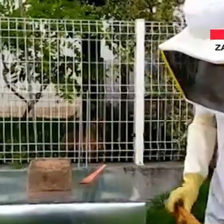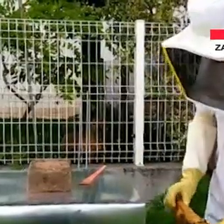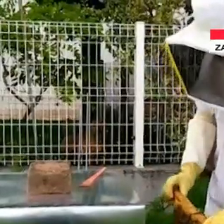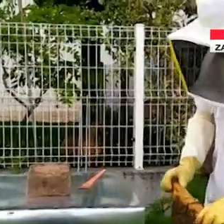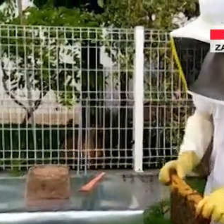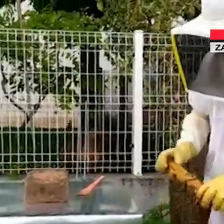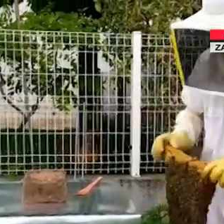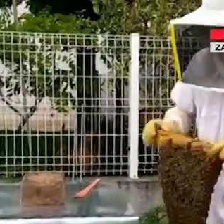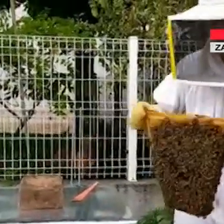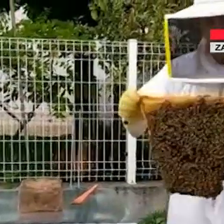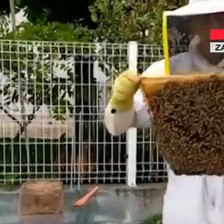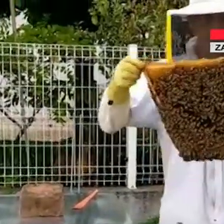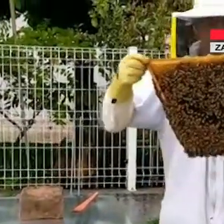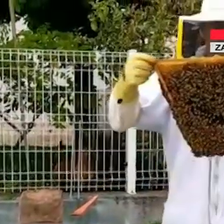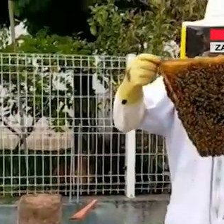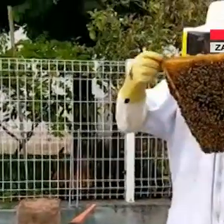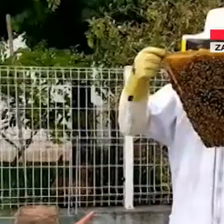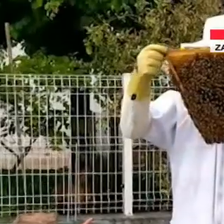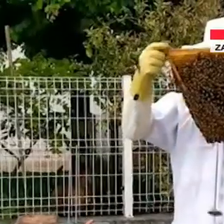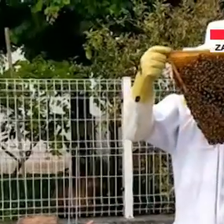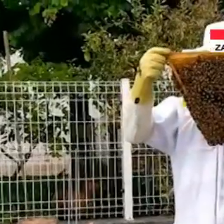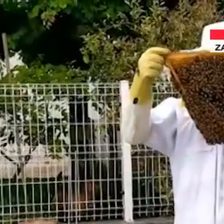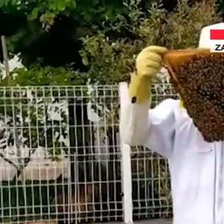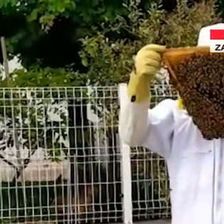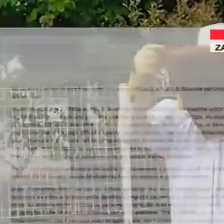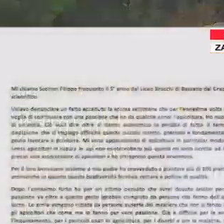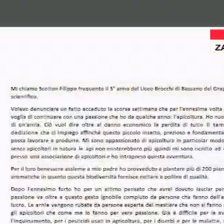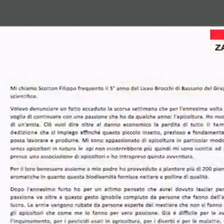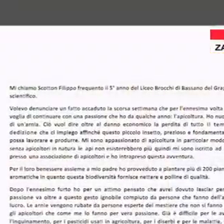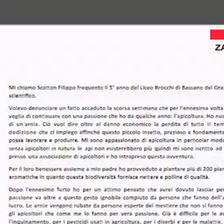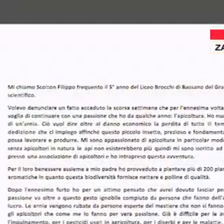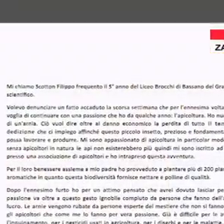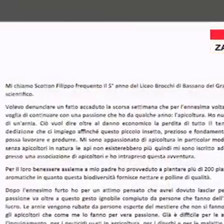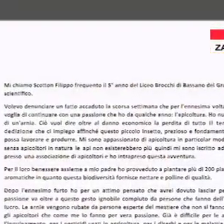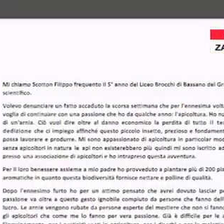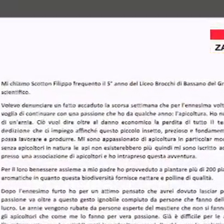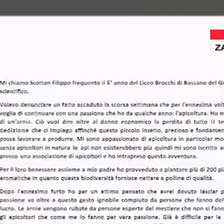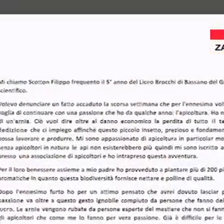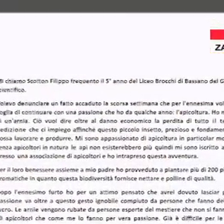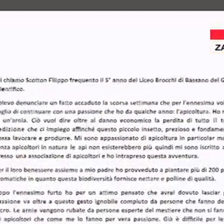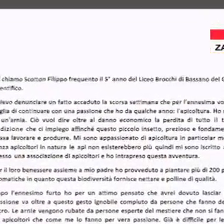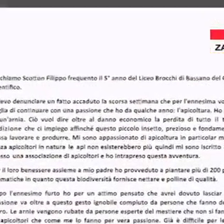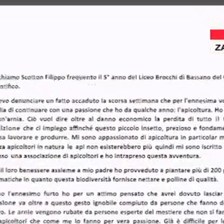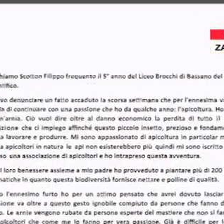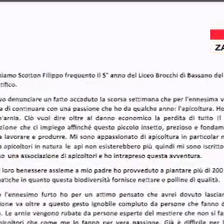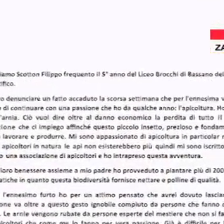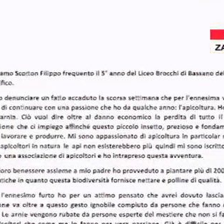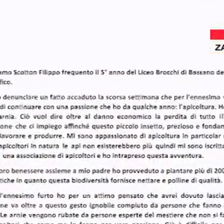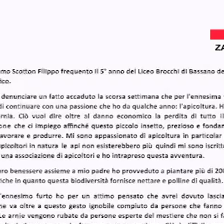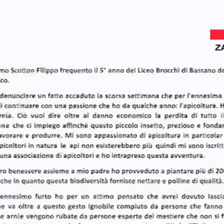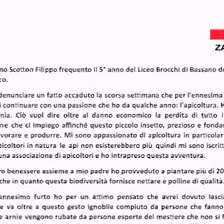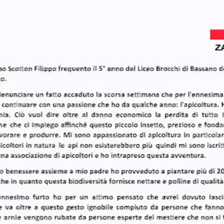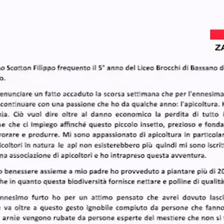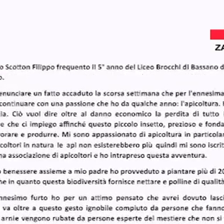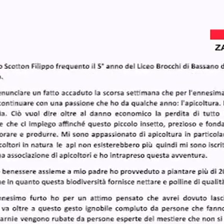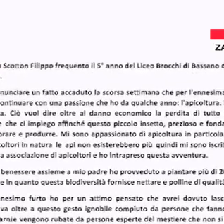il furto di una delle sue arnie e non è la prima volta. In una lettera inviata alla nostra redazione esprime tutto il